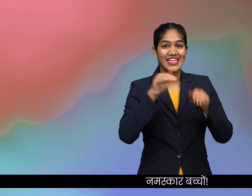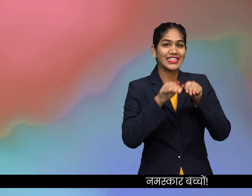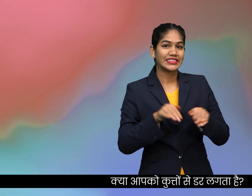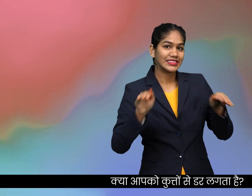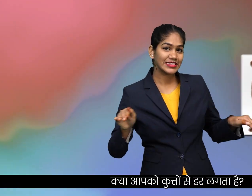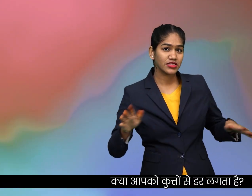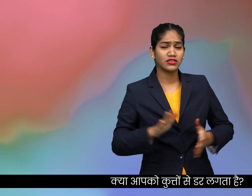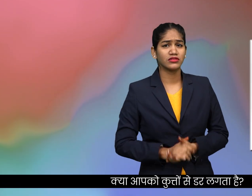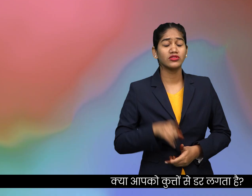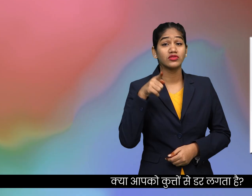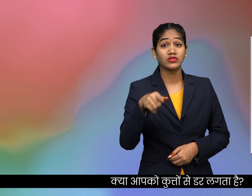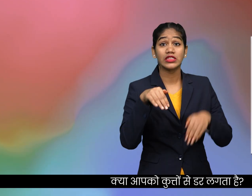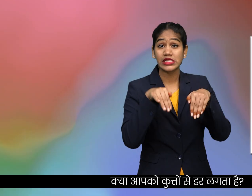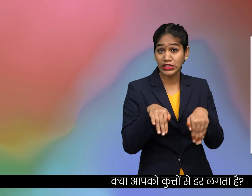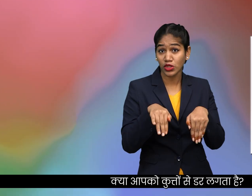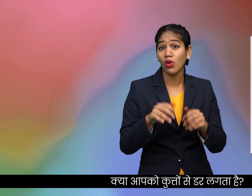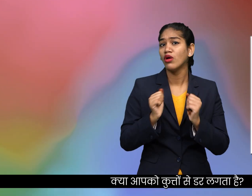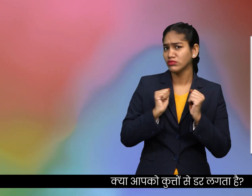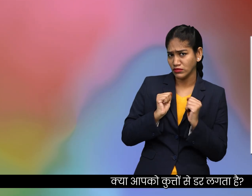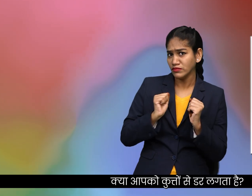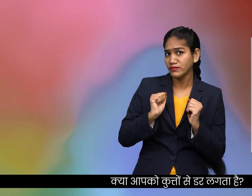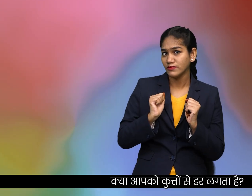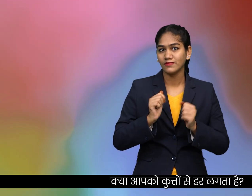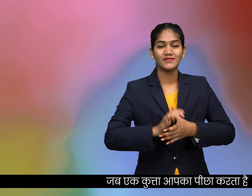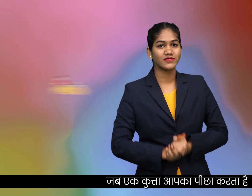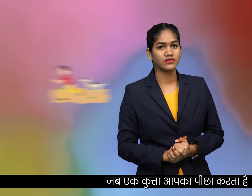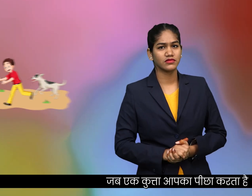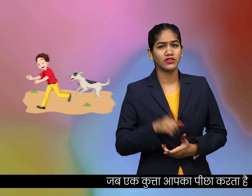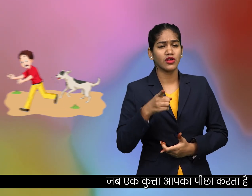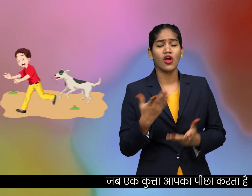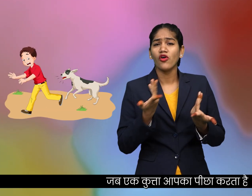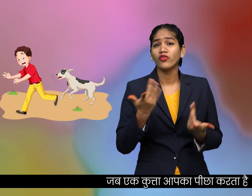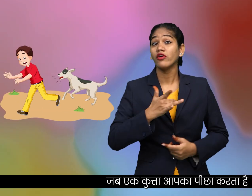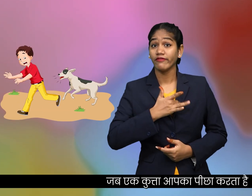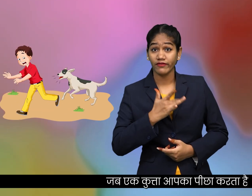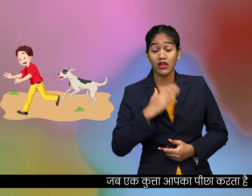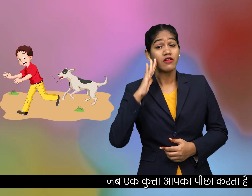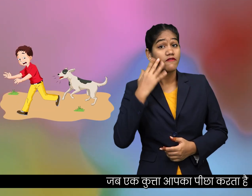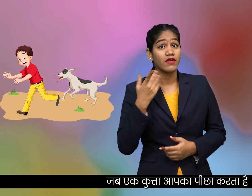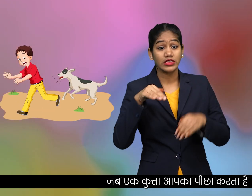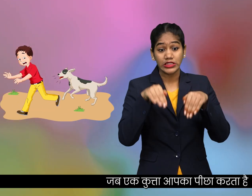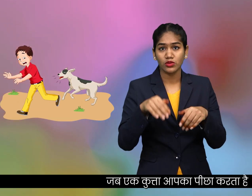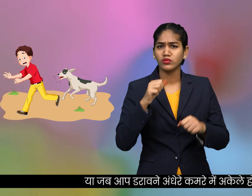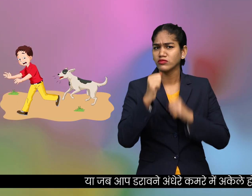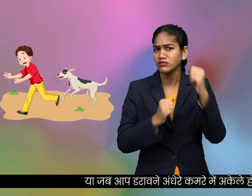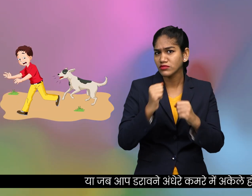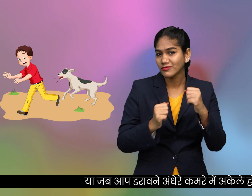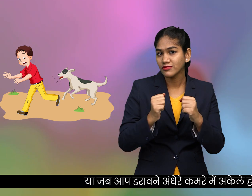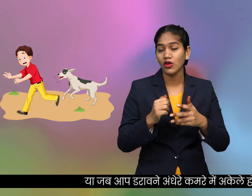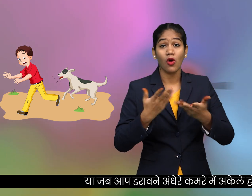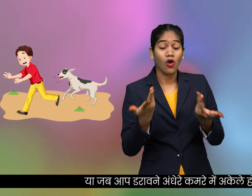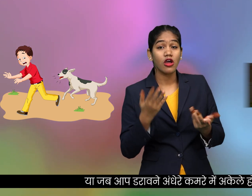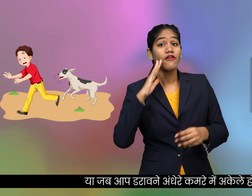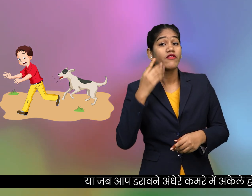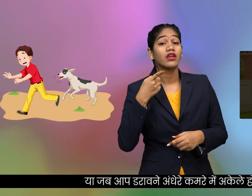नमस्कार बच्चों, क्या आप कुत्तों से डरते हैं? जब एक कुत्ता आपका पीछा करता है या जब